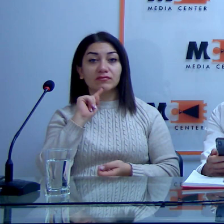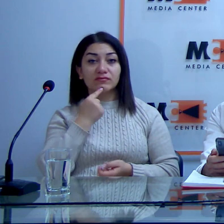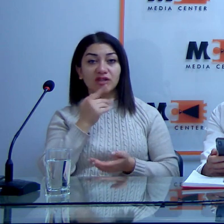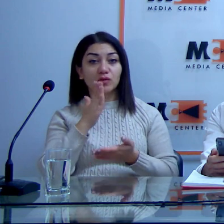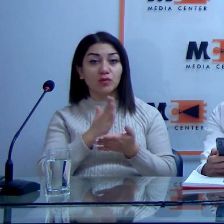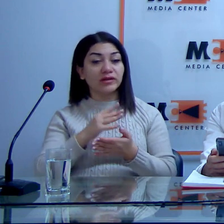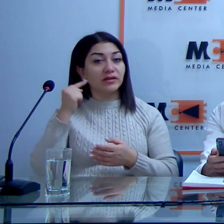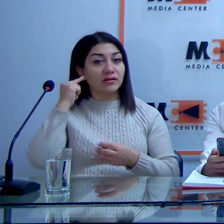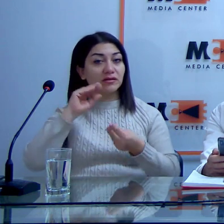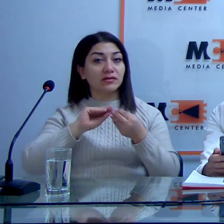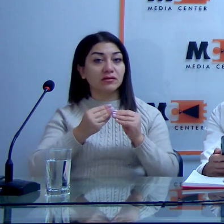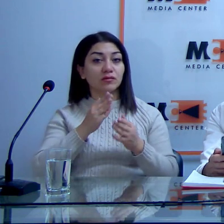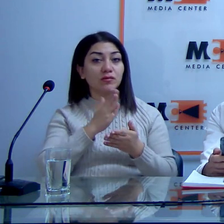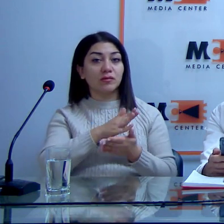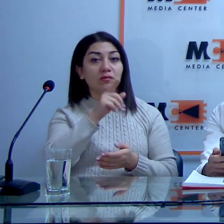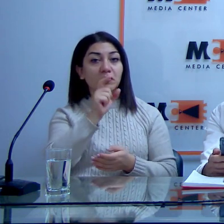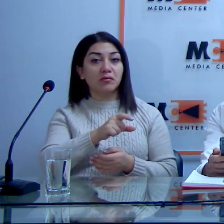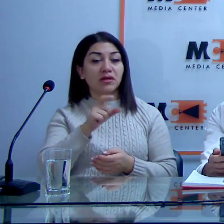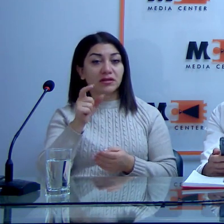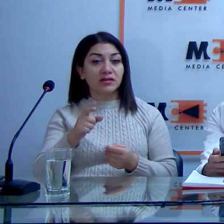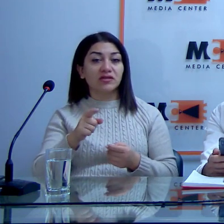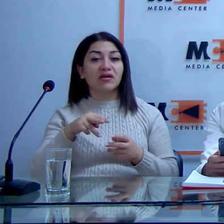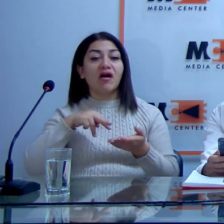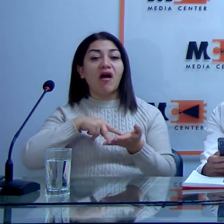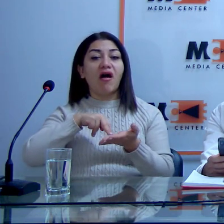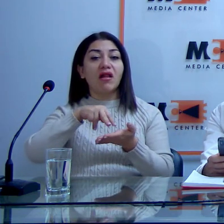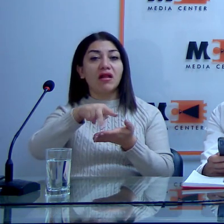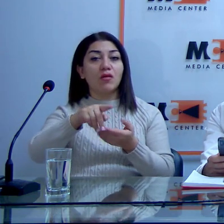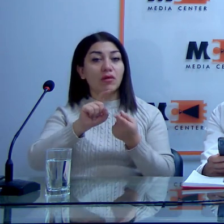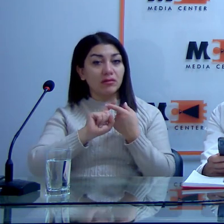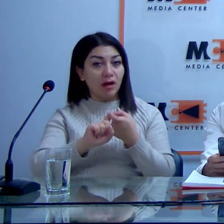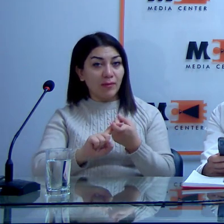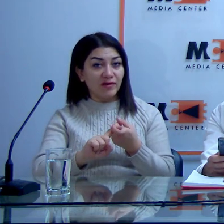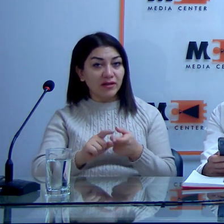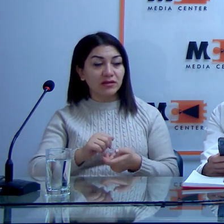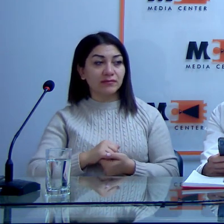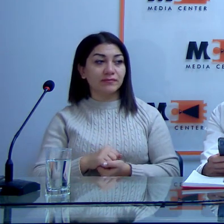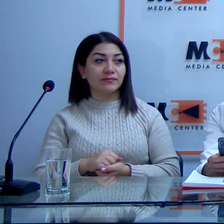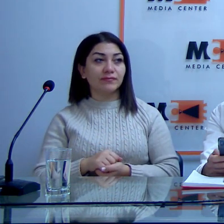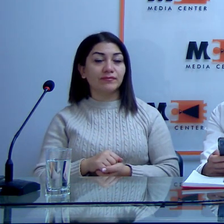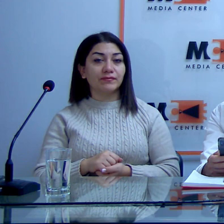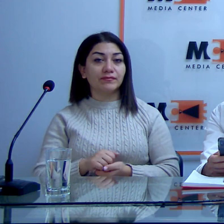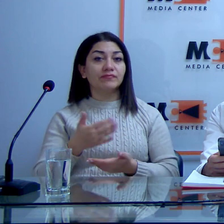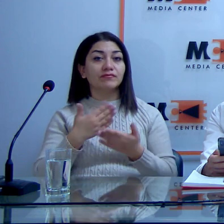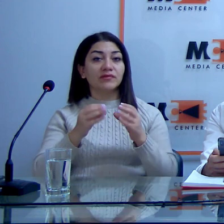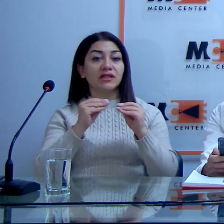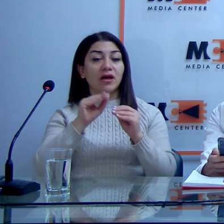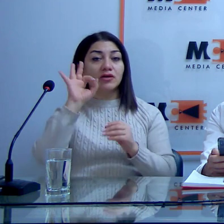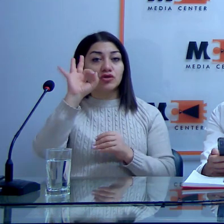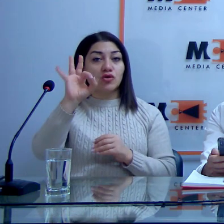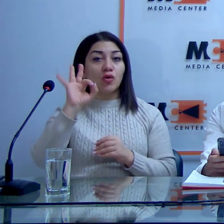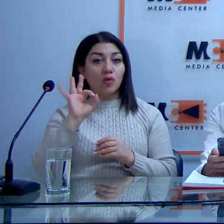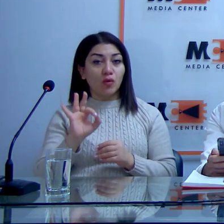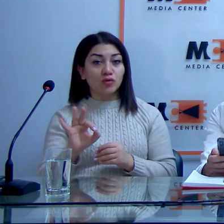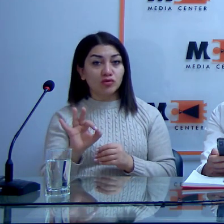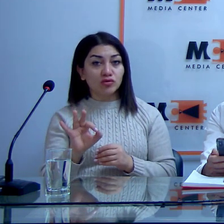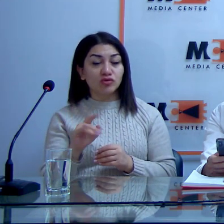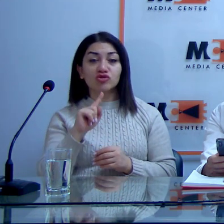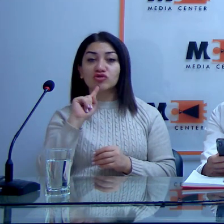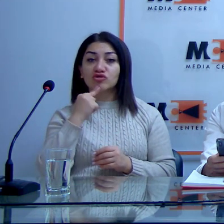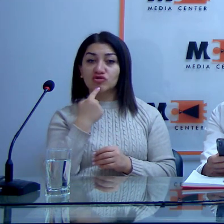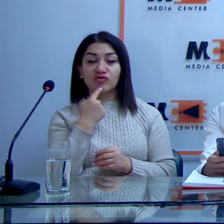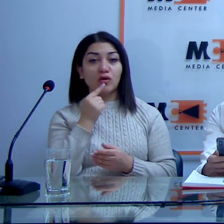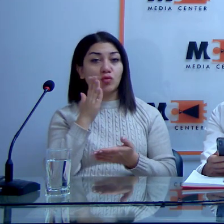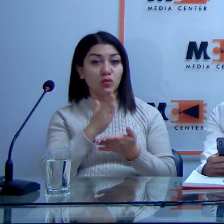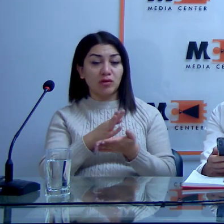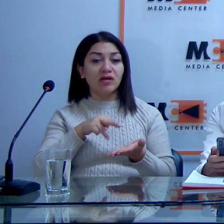ունեն լսողության խնդիրներ ունեցող անձինք նաև հենաշարժողական վիճակի հետ կապված, շուրջ 10%-ը բավականին